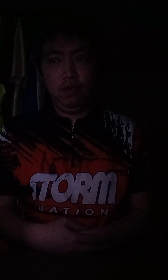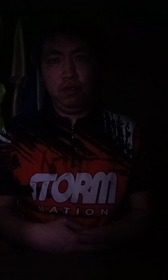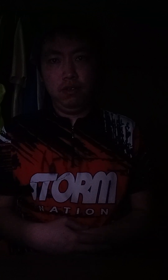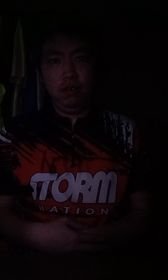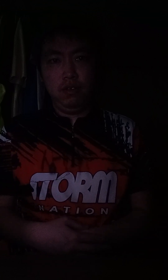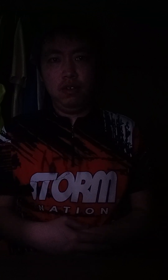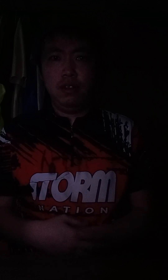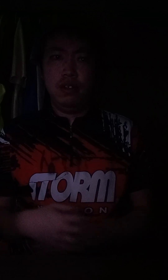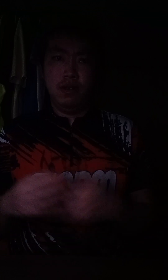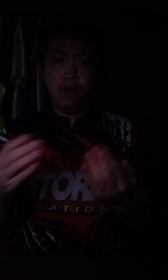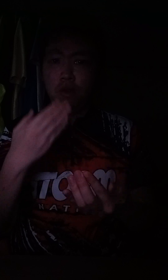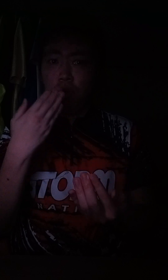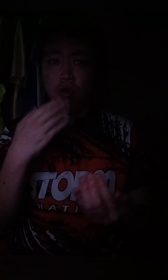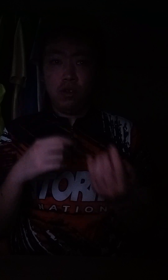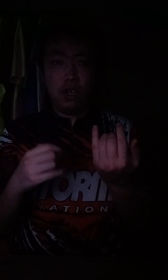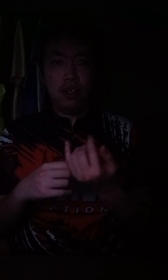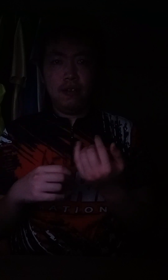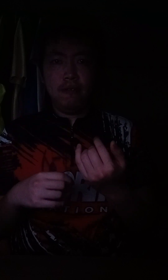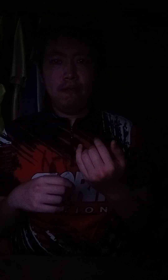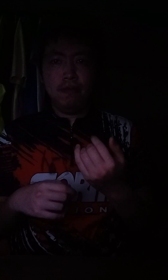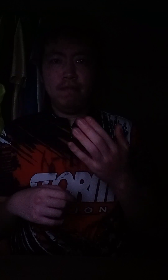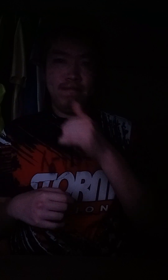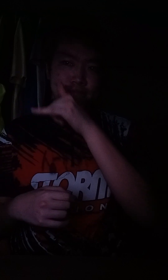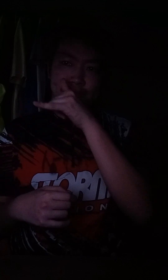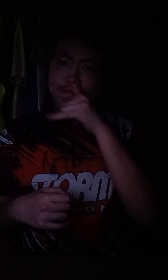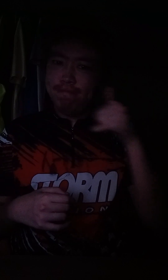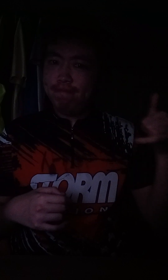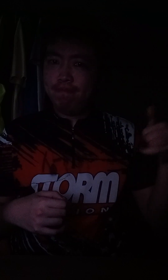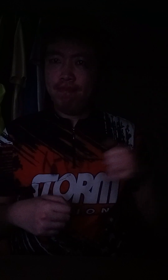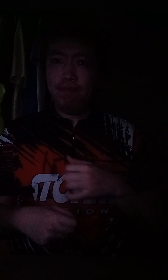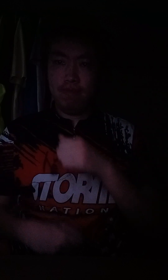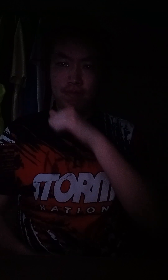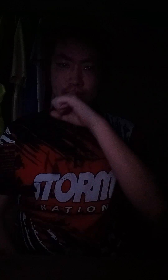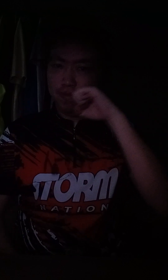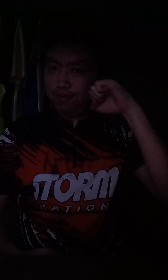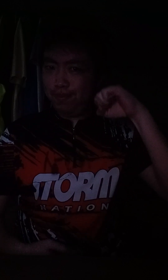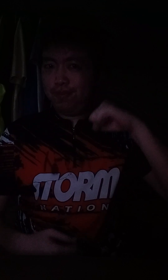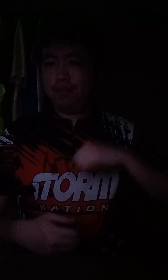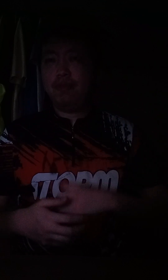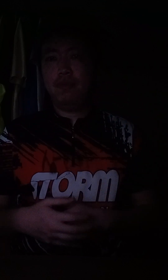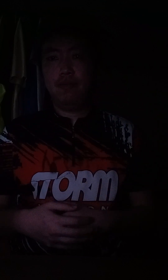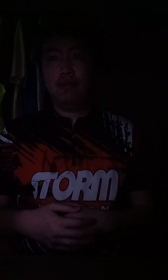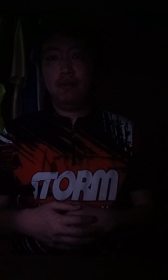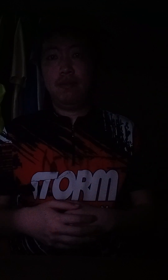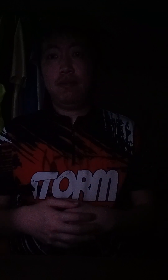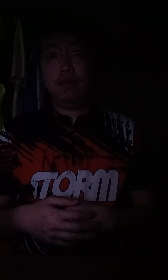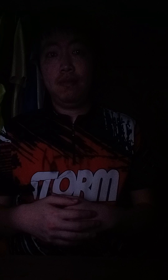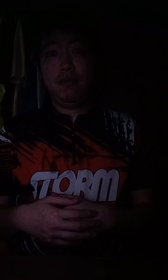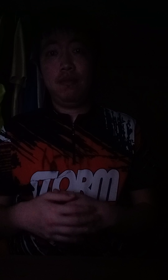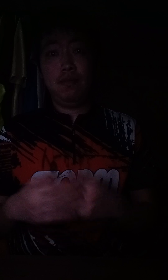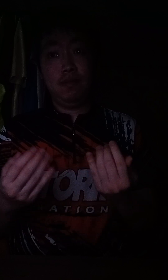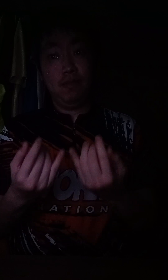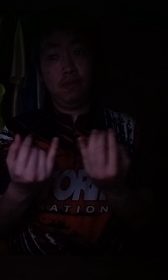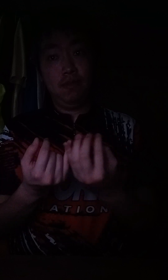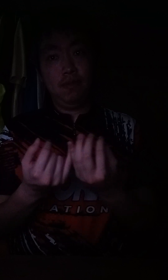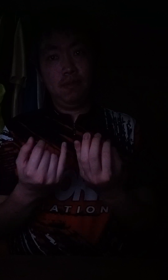밥 어떻게 해서 줄까? 맛있게. 된장국 있는 데 줄까?